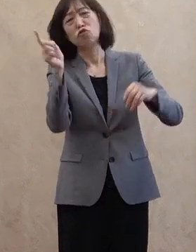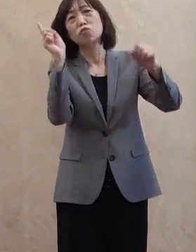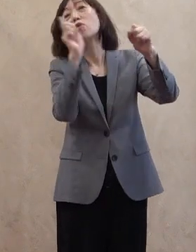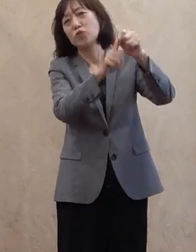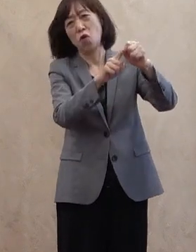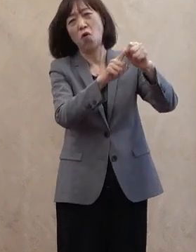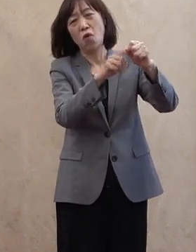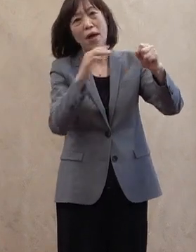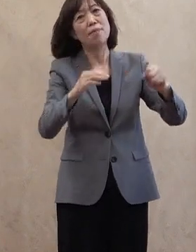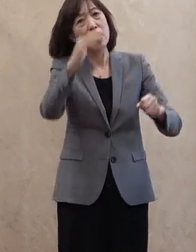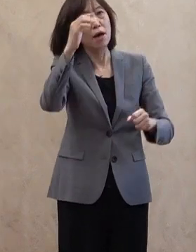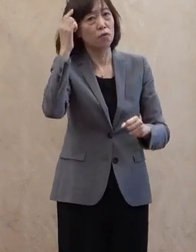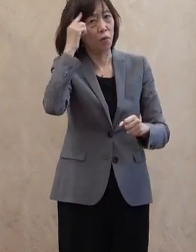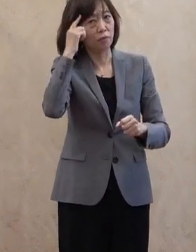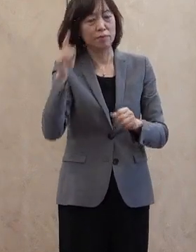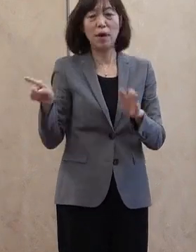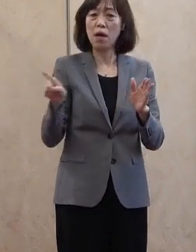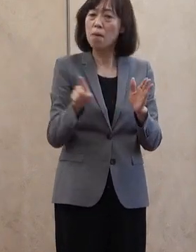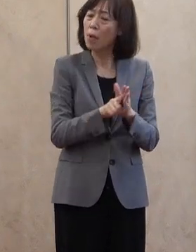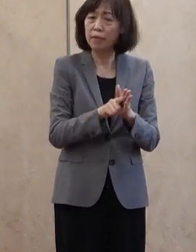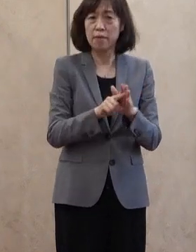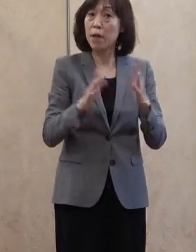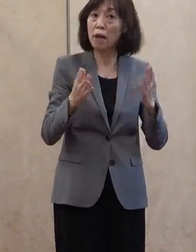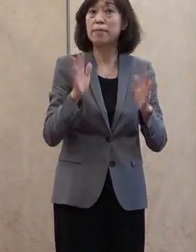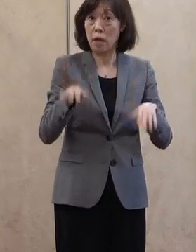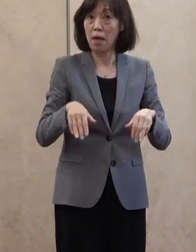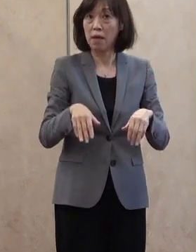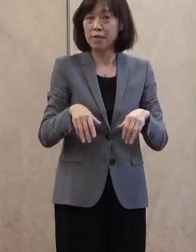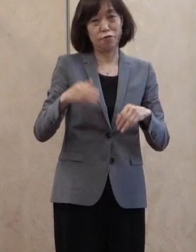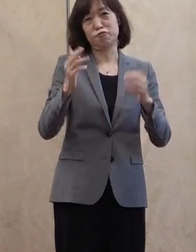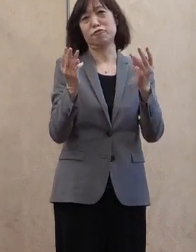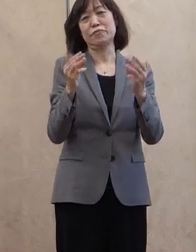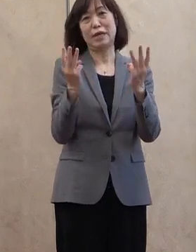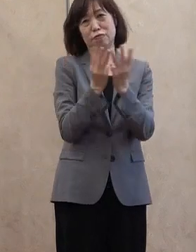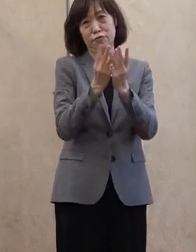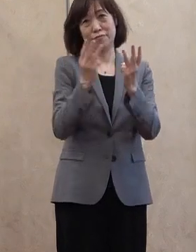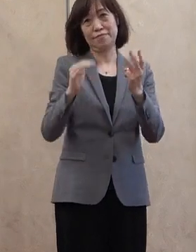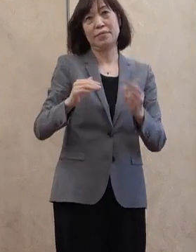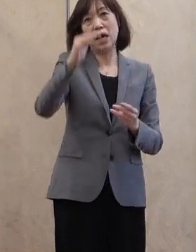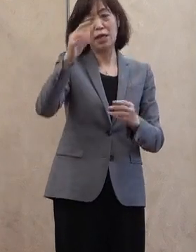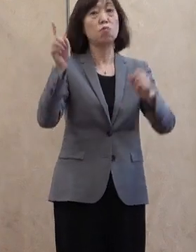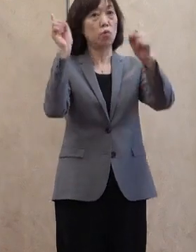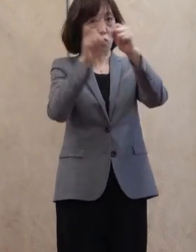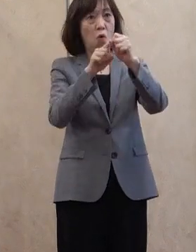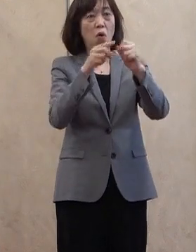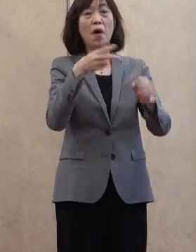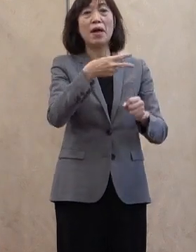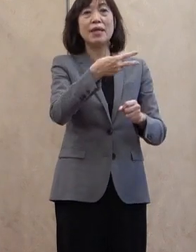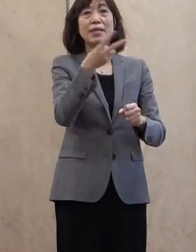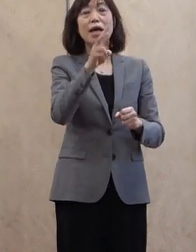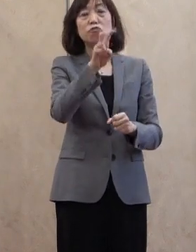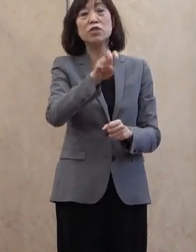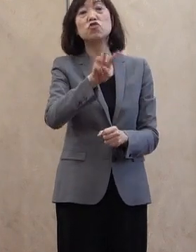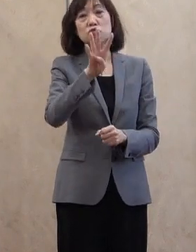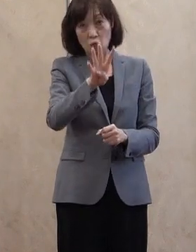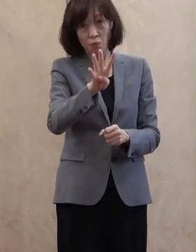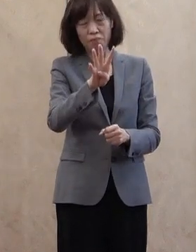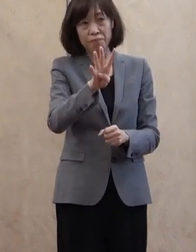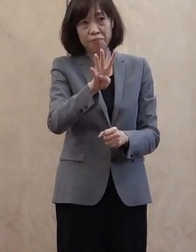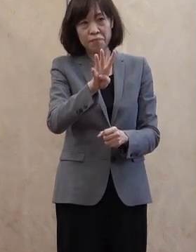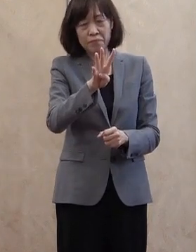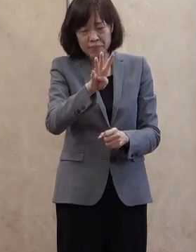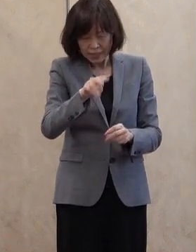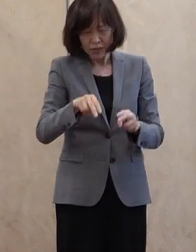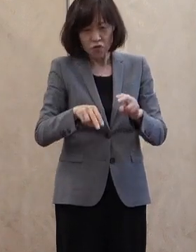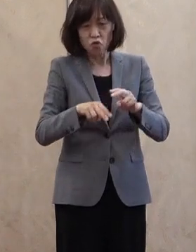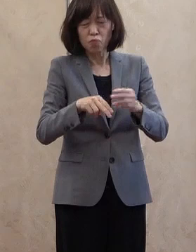ができるんだったらなんで今までしてこなかったのって言われるぐらい、この高い数の目標を設定をしています。224床から1床ずつ積み上げるだけでも大